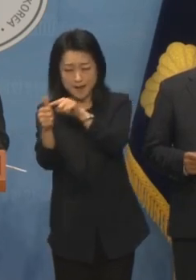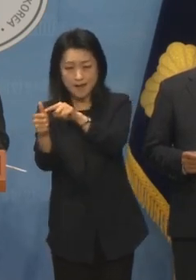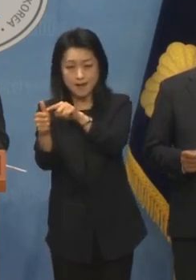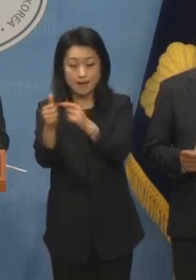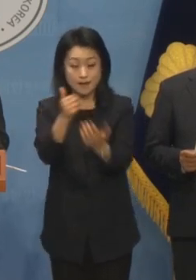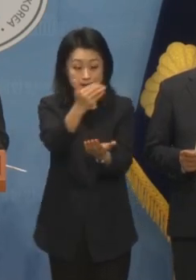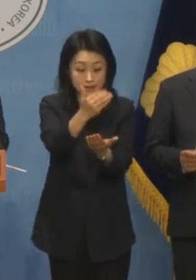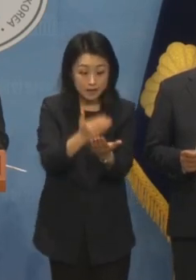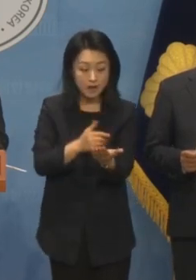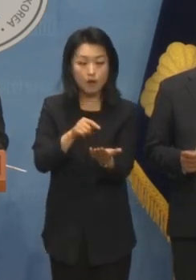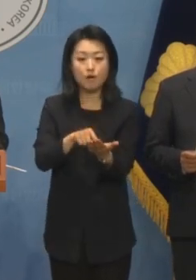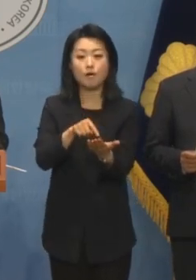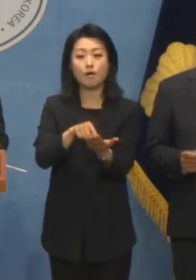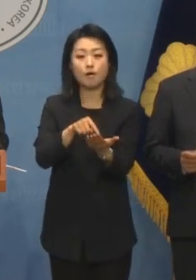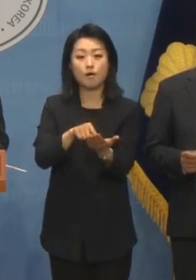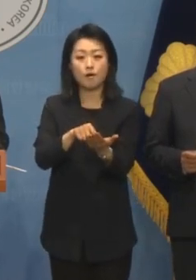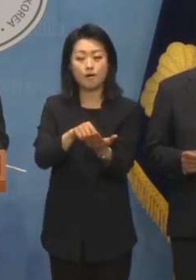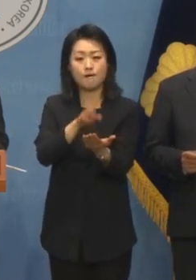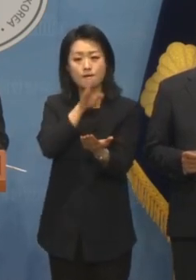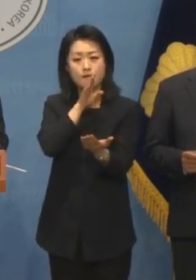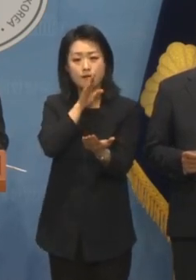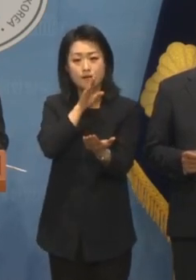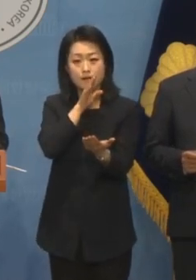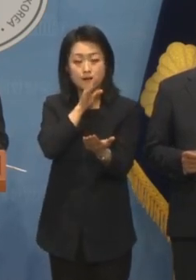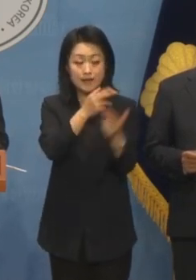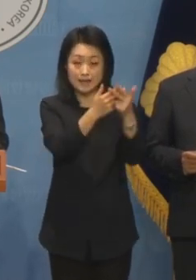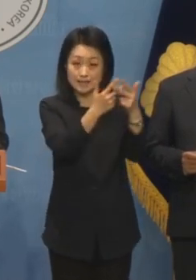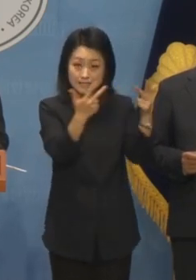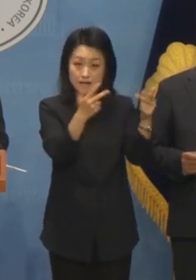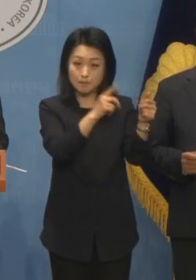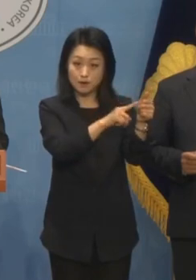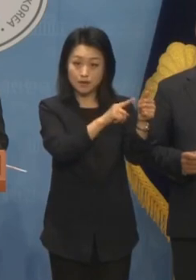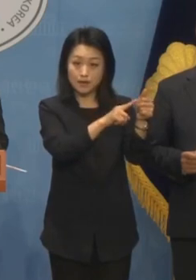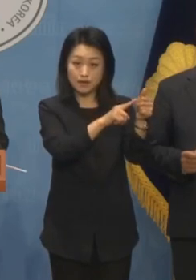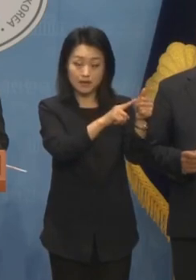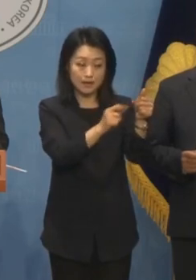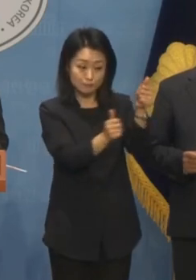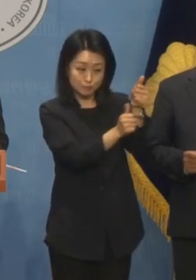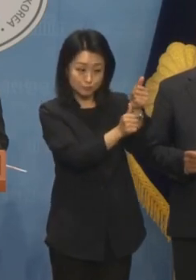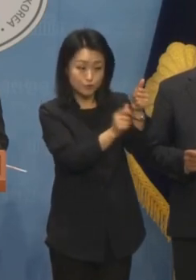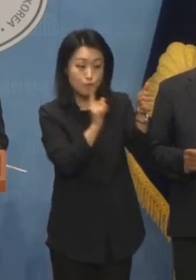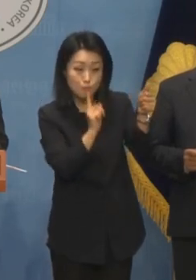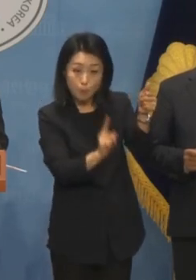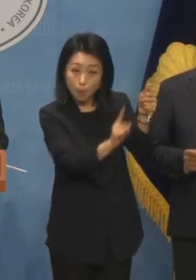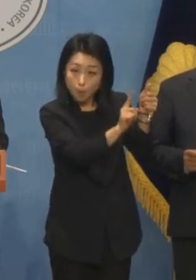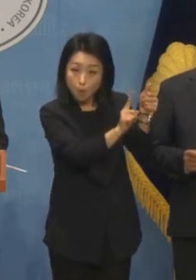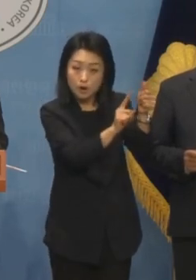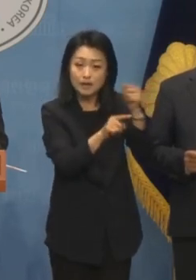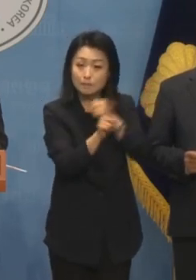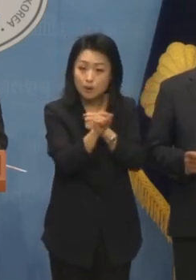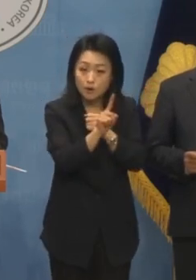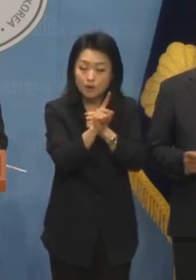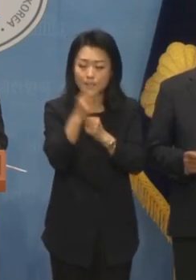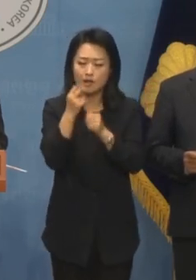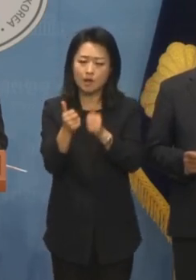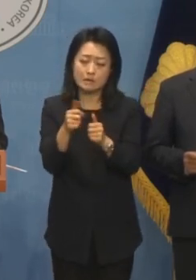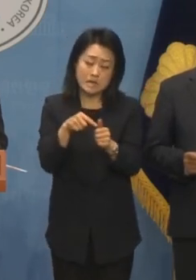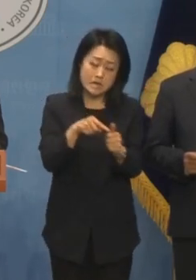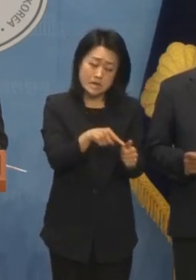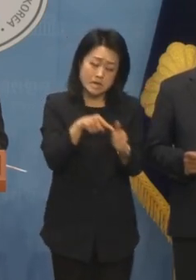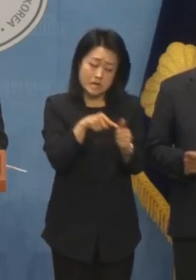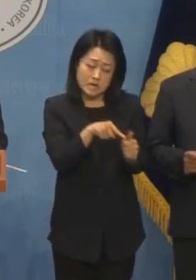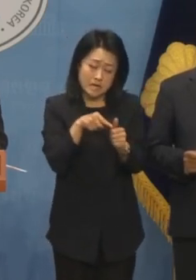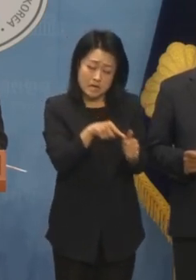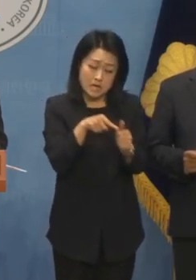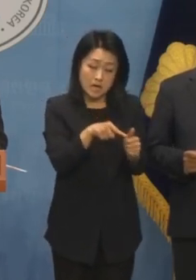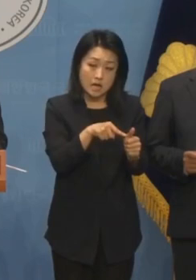없습니다. 이 전 부지사도 이재명 지사에 보고했다고 말한 것이 검찰의 회유와 주변에 대한 압박